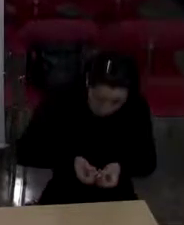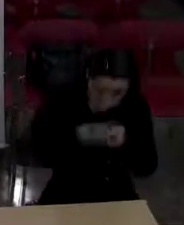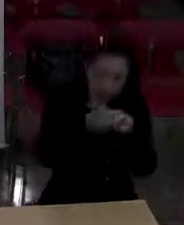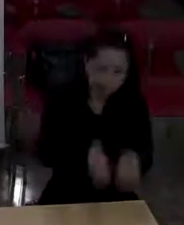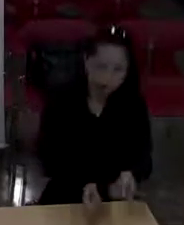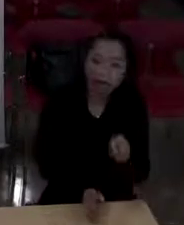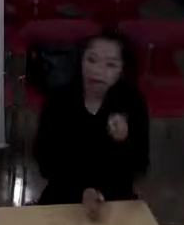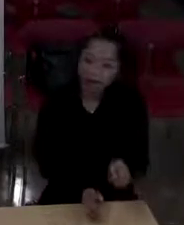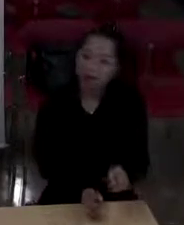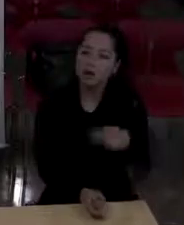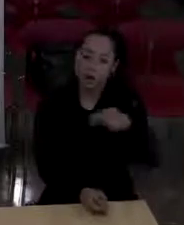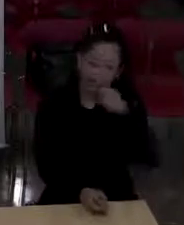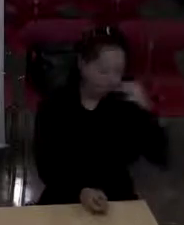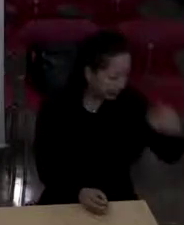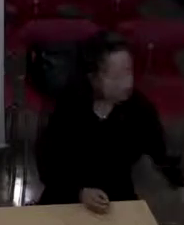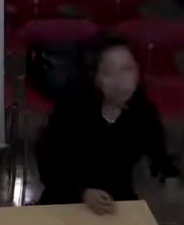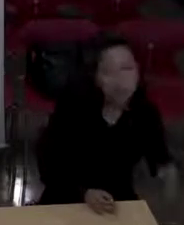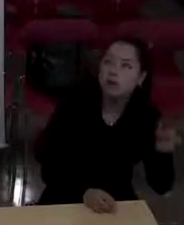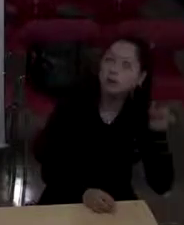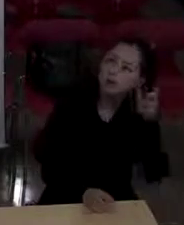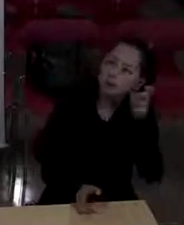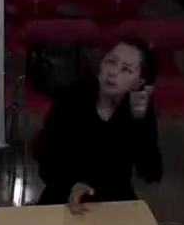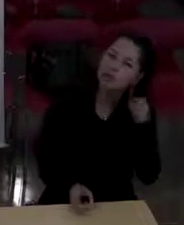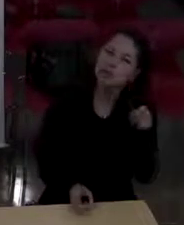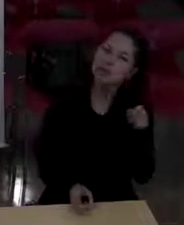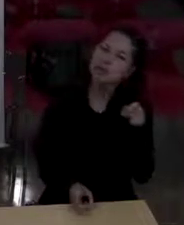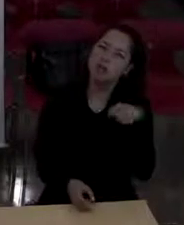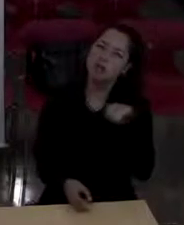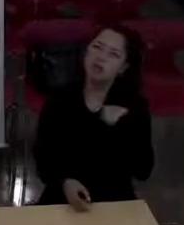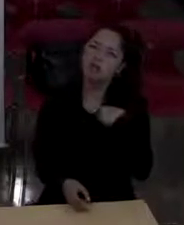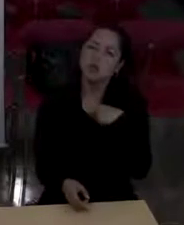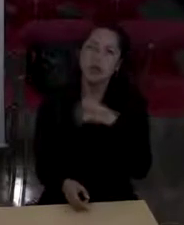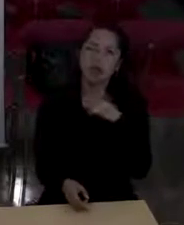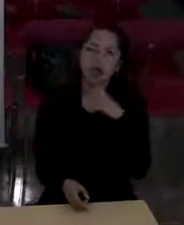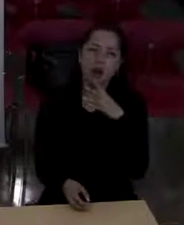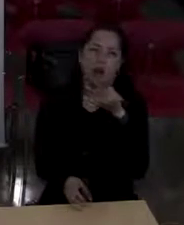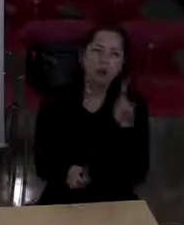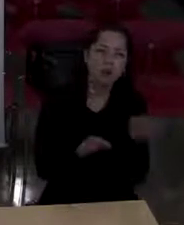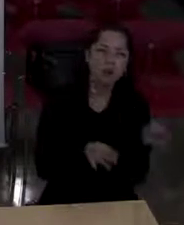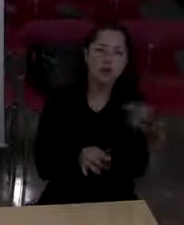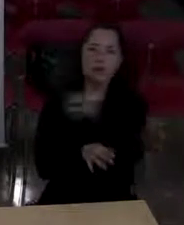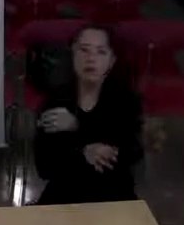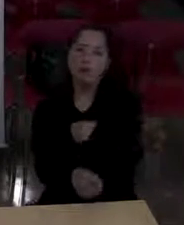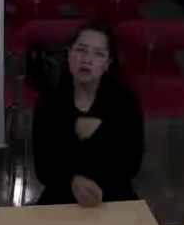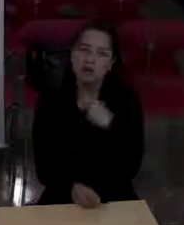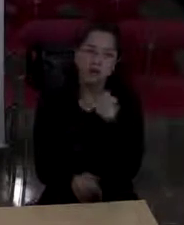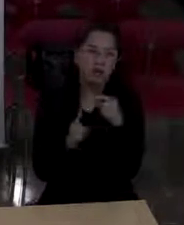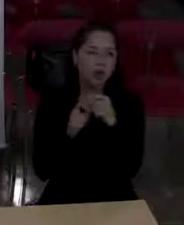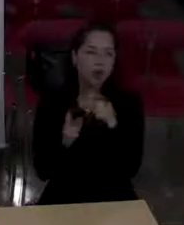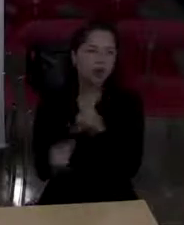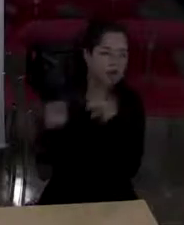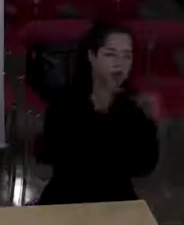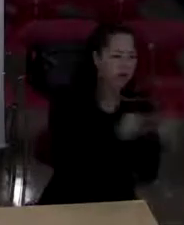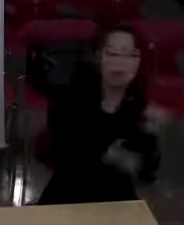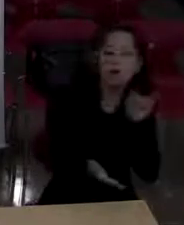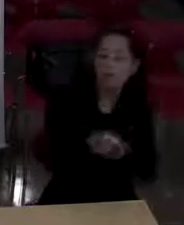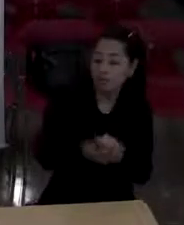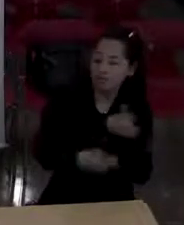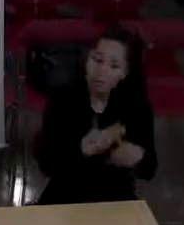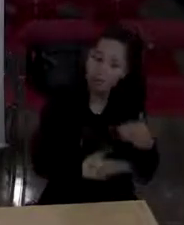sintácticas, escucha y poco a poco va a empezar a desarrollar su lengua. Cuando hablamos de un nivel fonético, fonológico, en